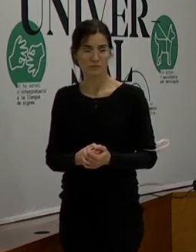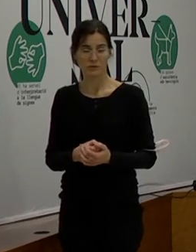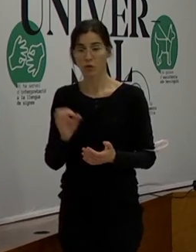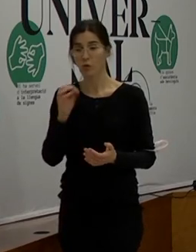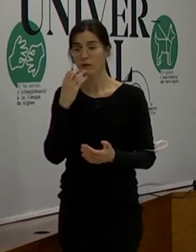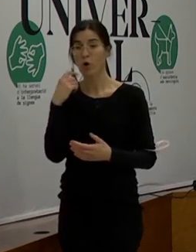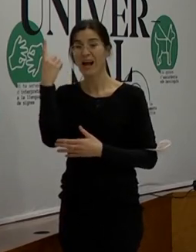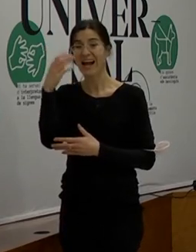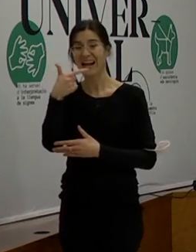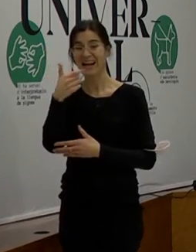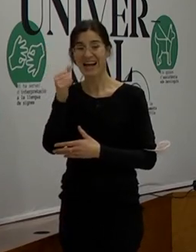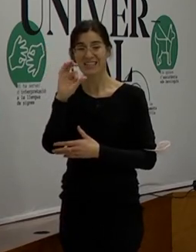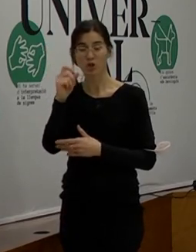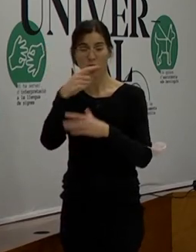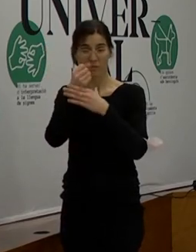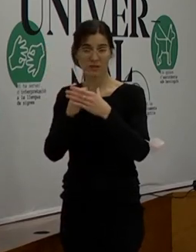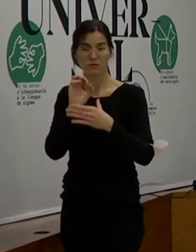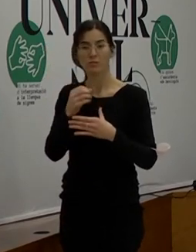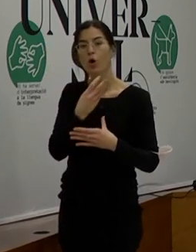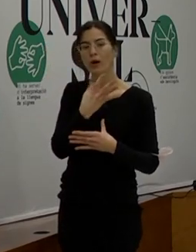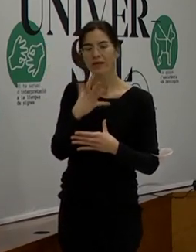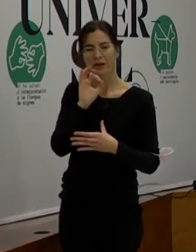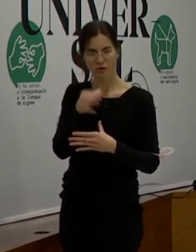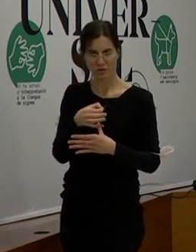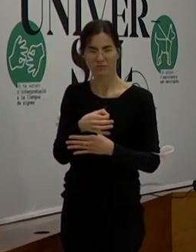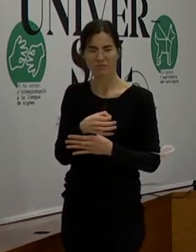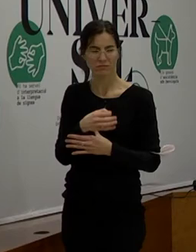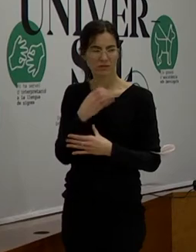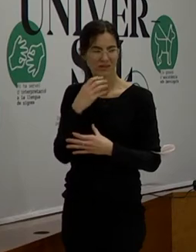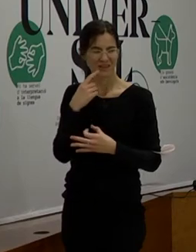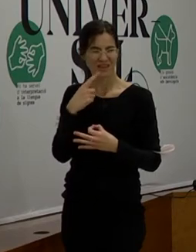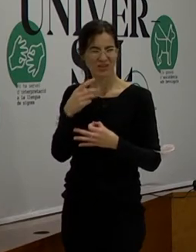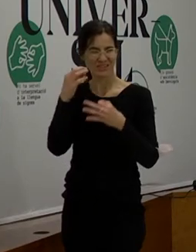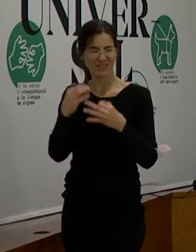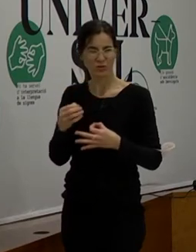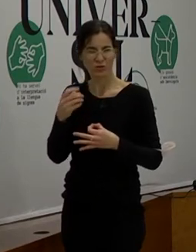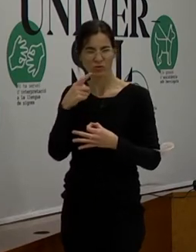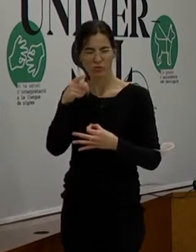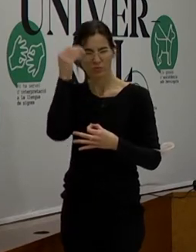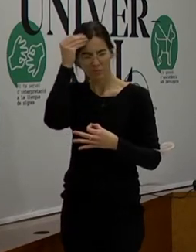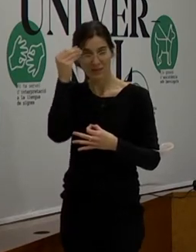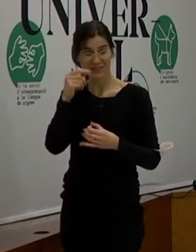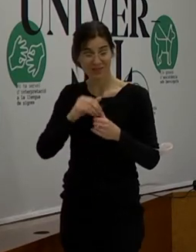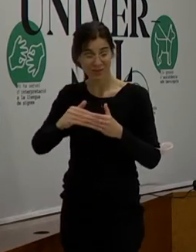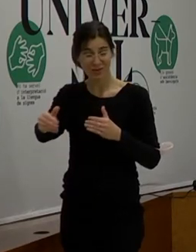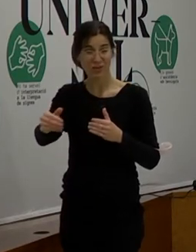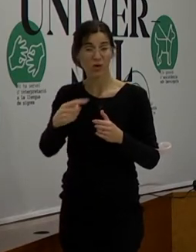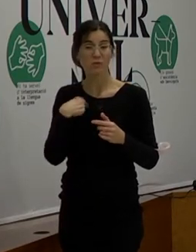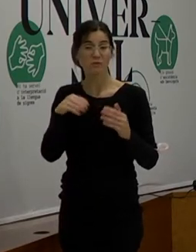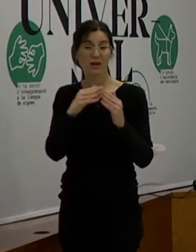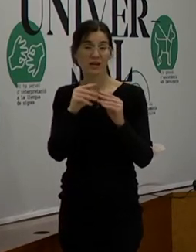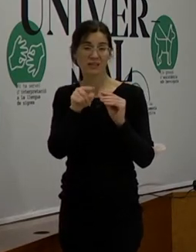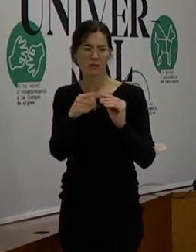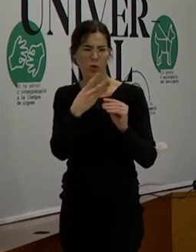llegas, ¿vale? Però 45 sí. I t'asseguro que a partir d'avui, pensa, a casa teva, sofà ha estat